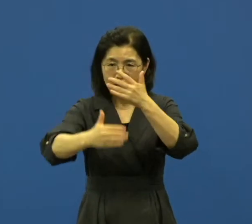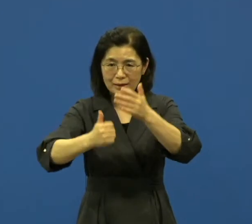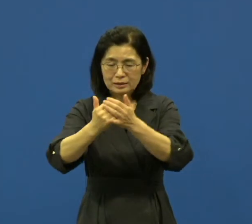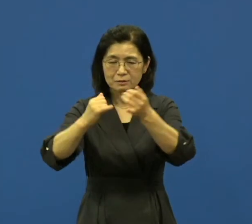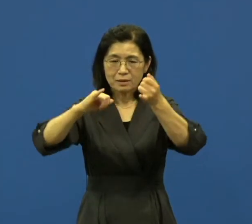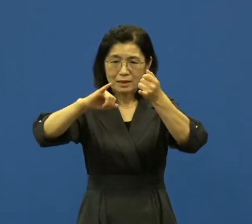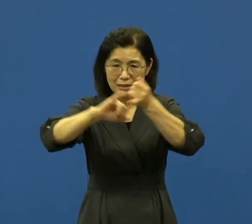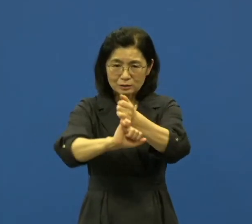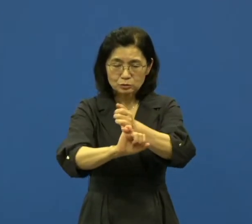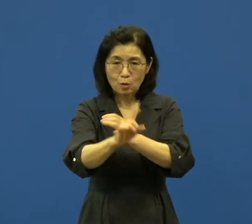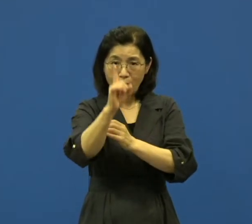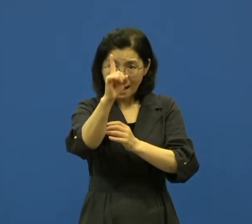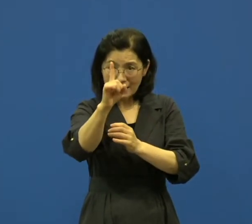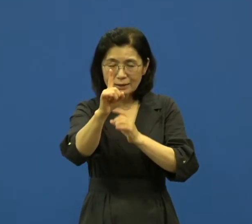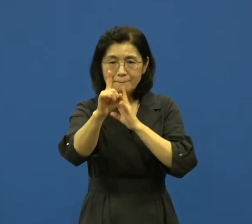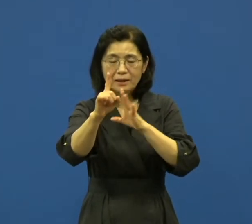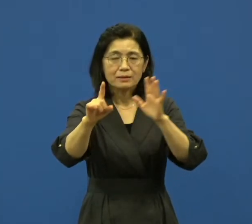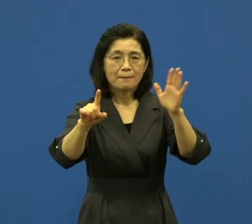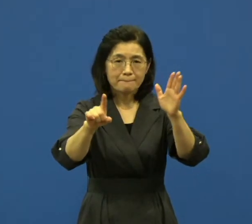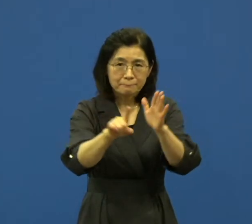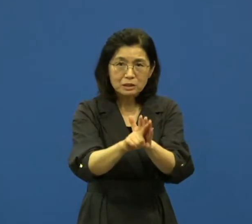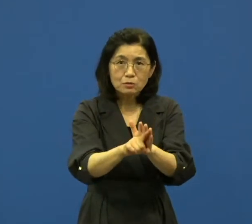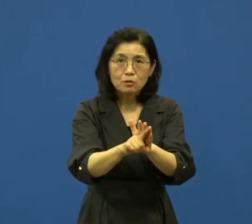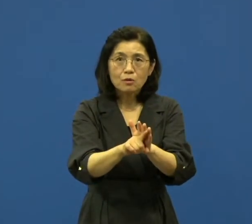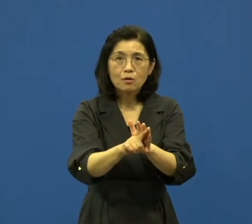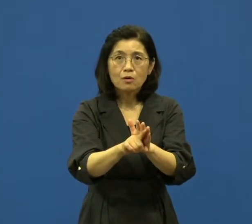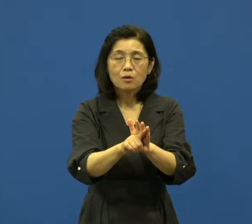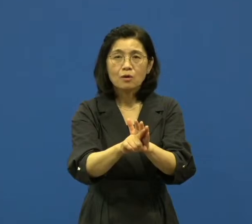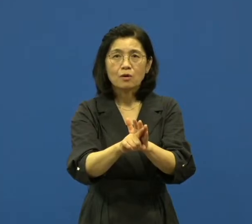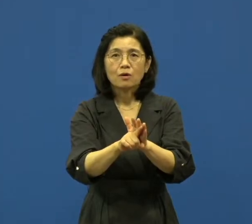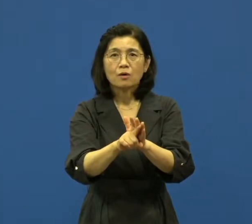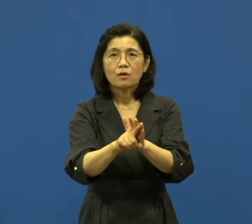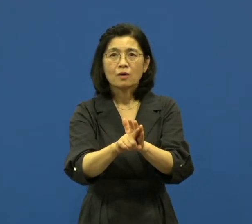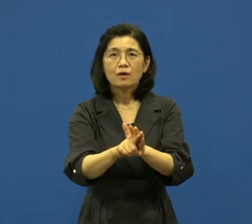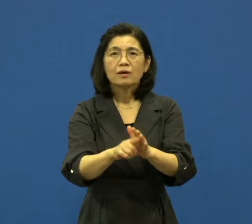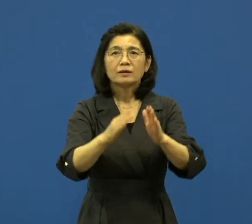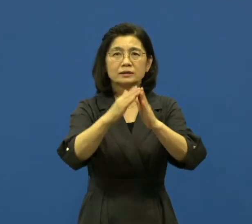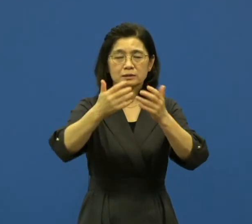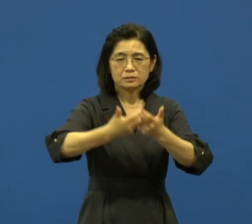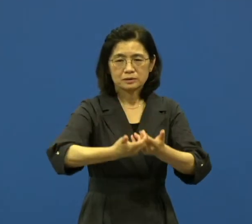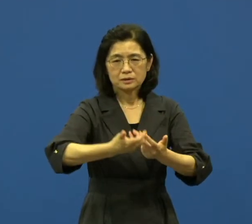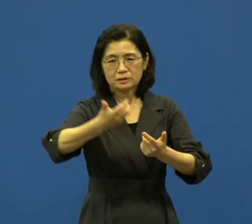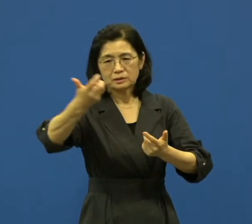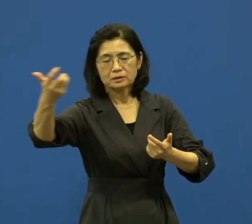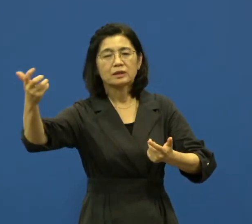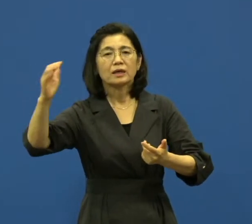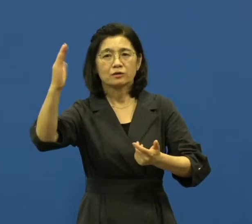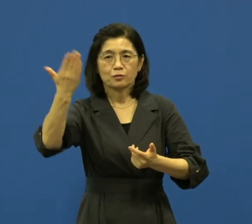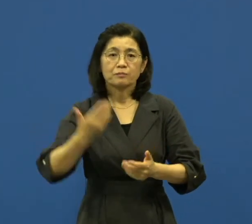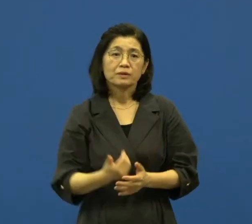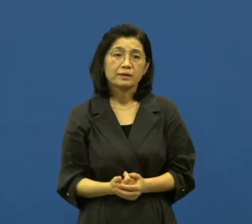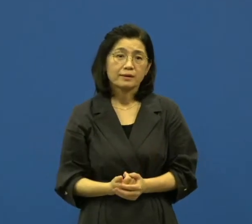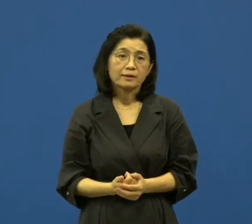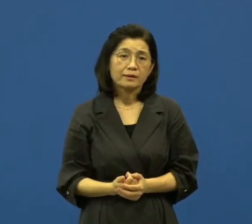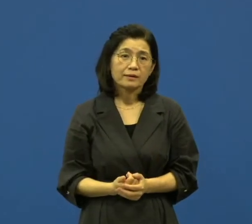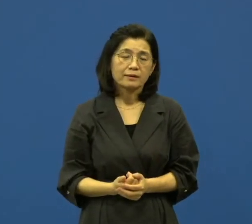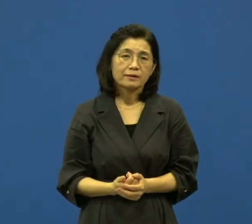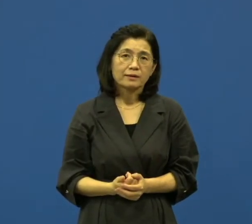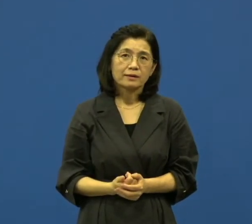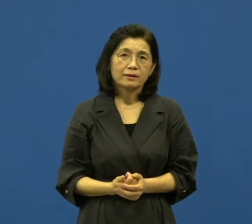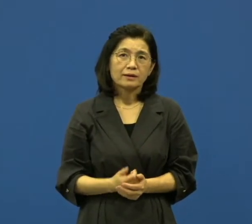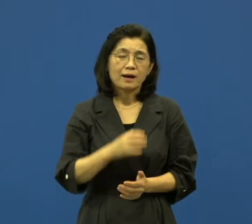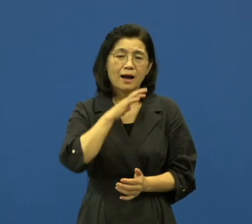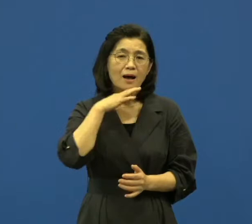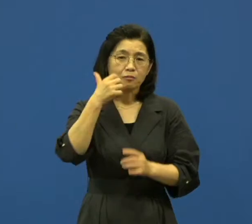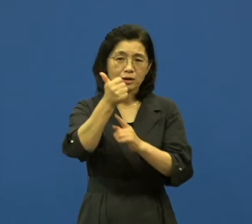떠났어요. 그 약속 하나만 믿고 100세가 된 상태에서도 그 약속을 믿었어요.